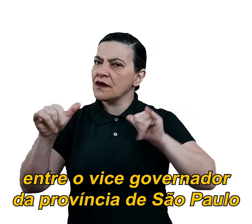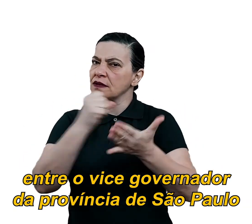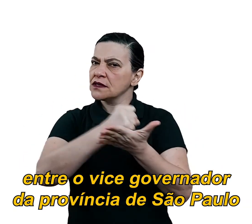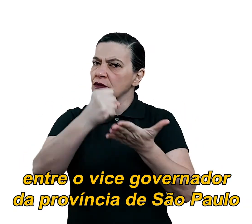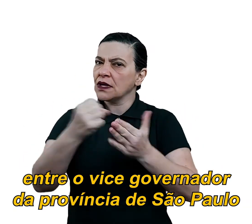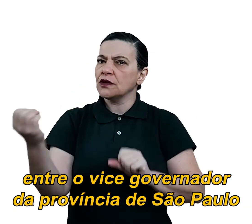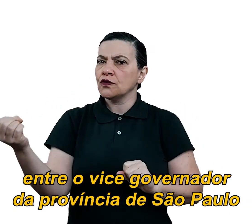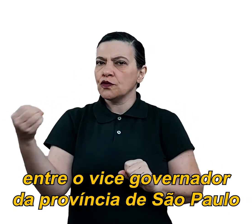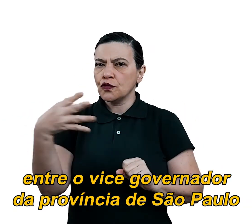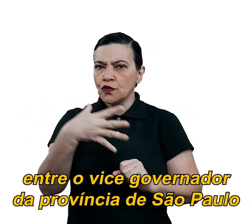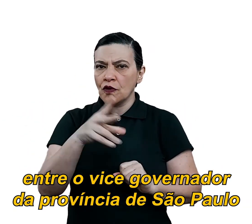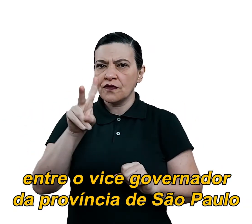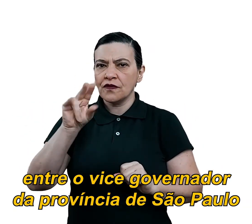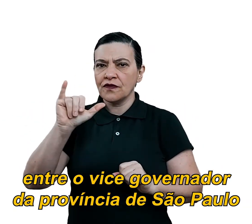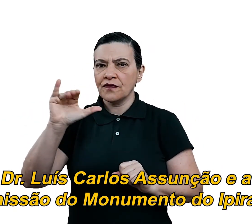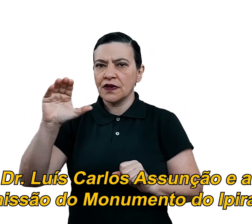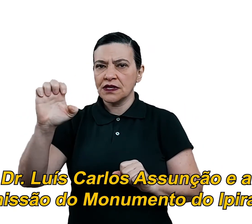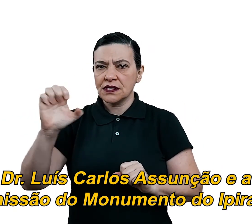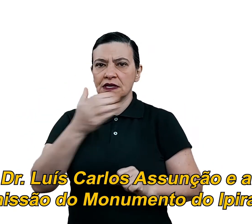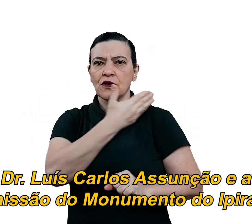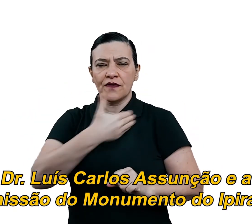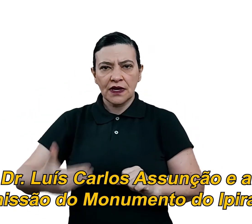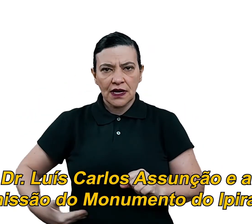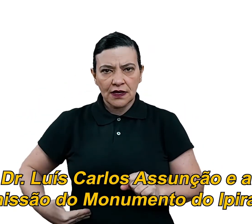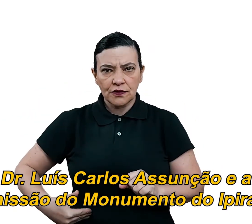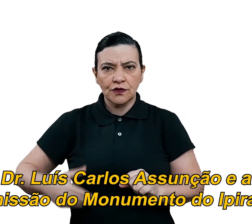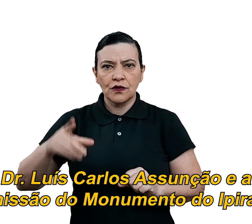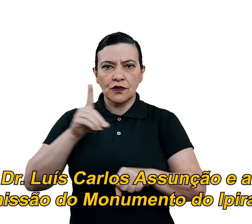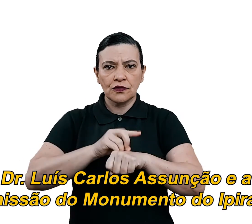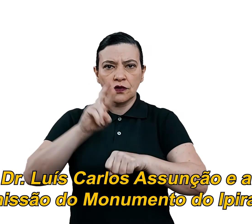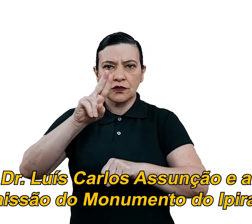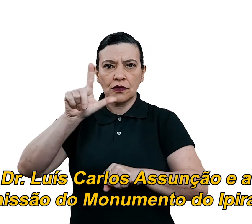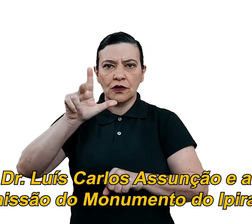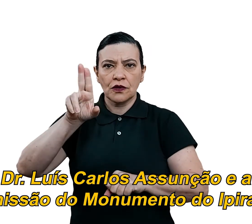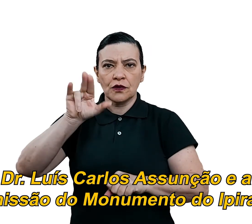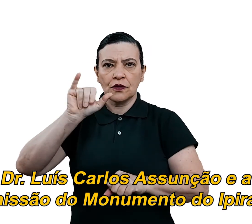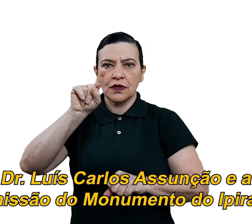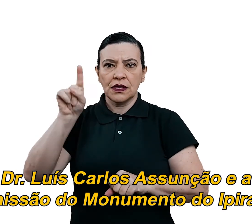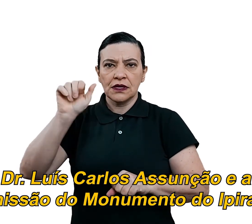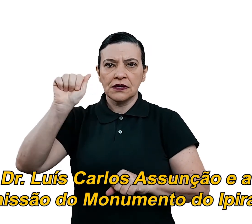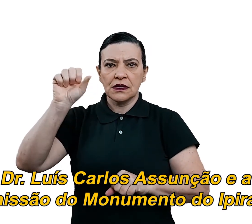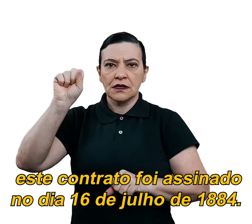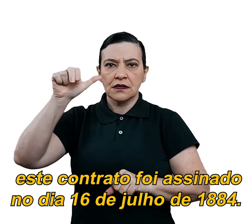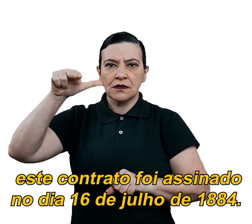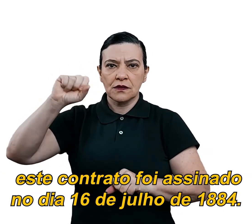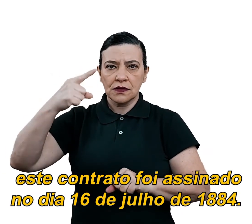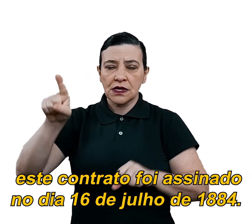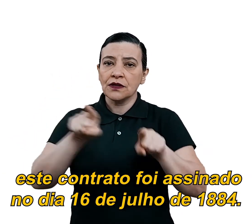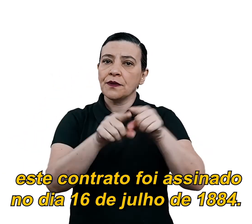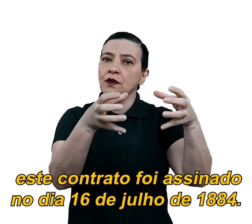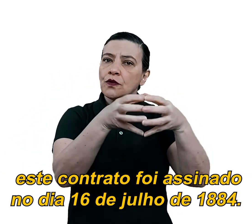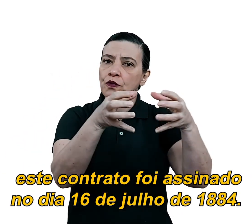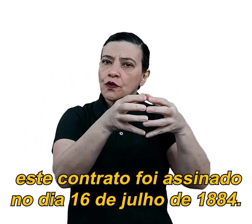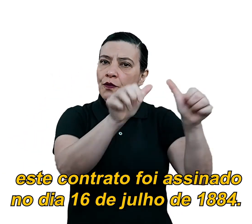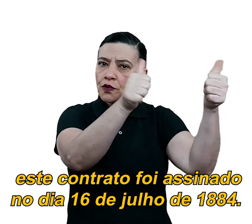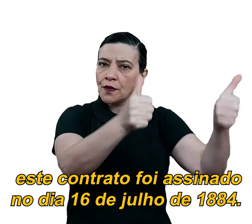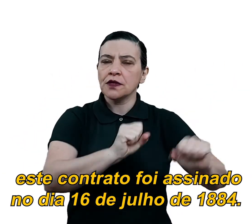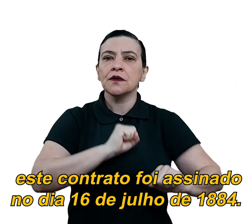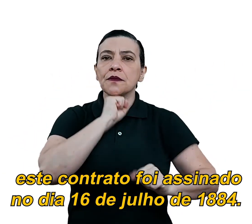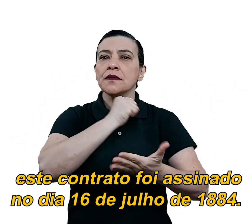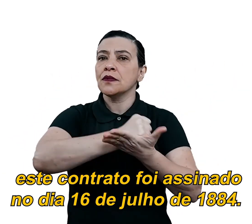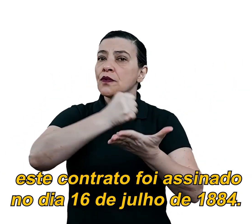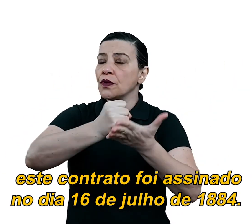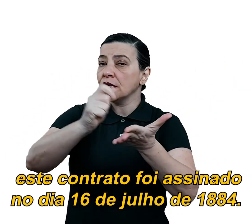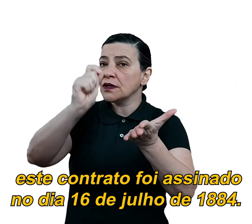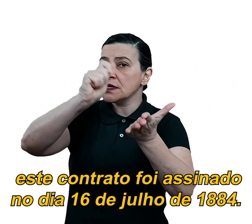o vice-governador da província de São Paulo, Dr. Luiz Carlos de Assunção, e a comissão do Monumento do Ipiranga. Este contrato é assinado no